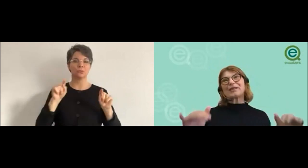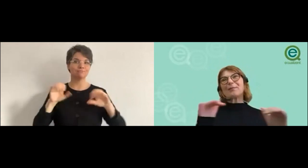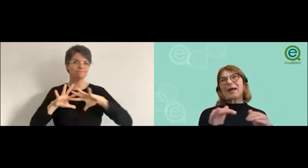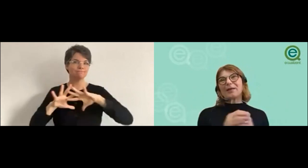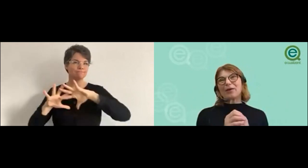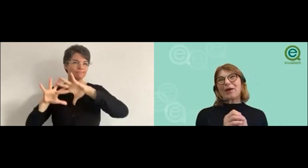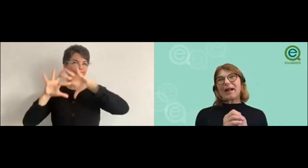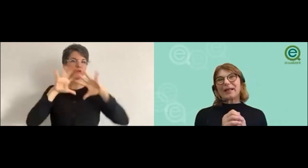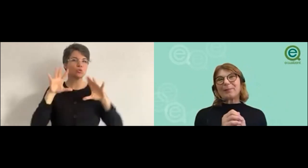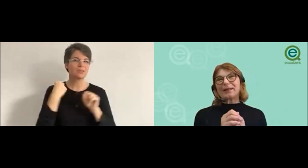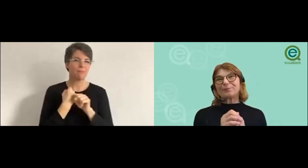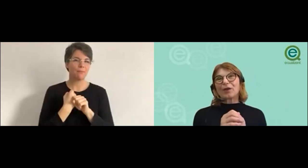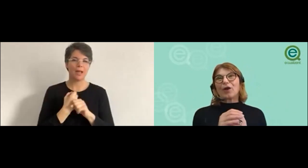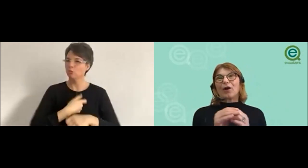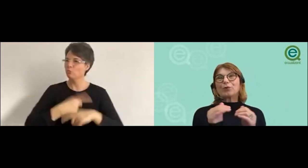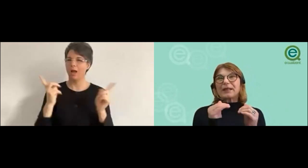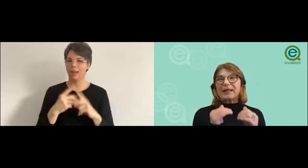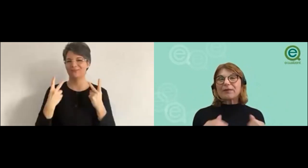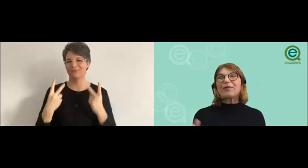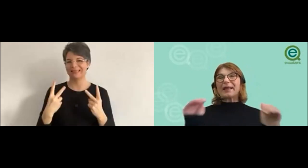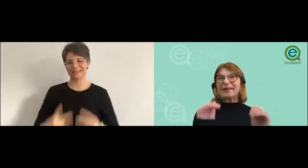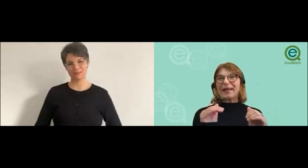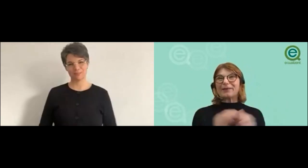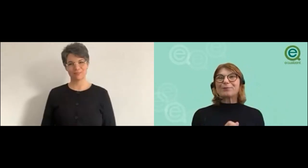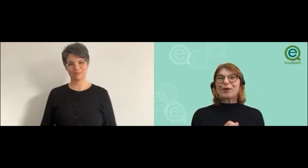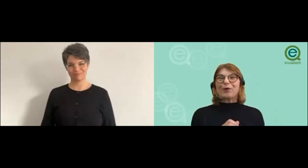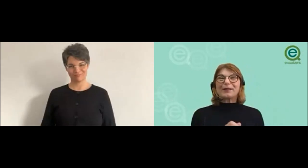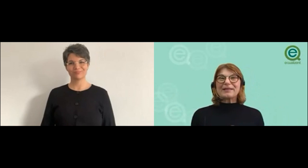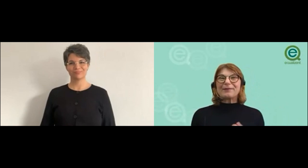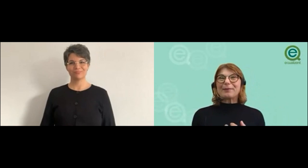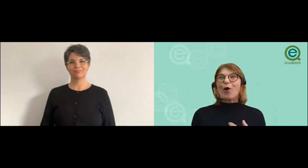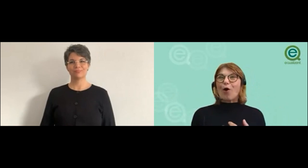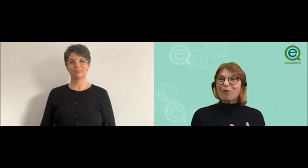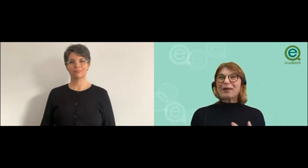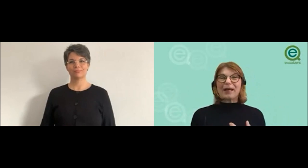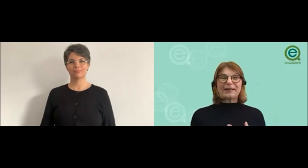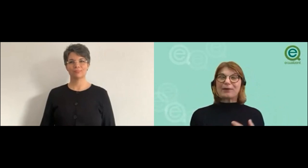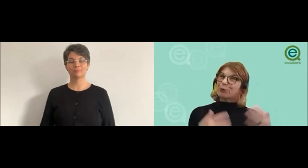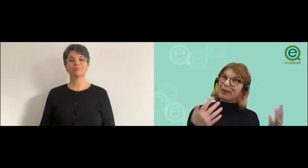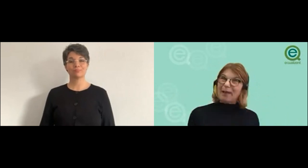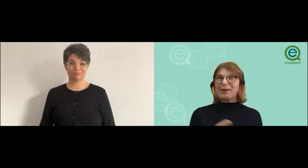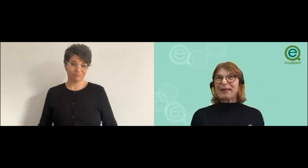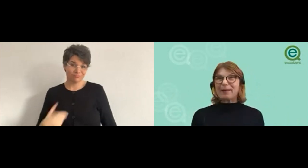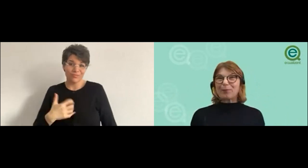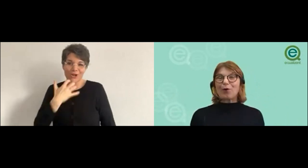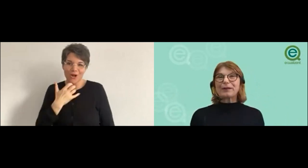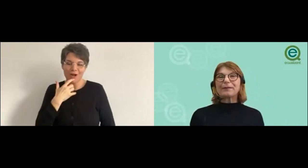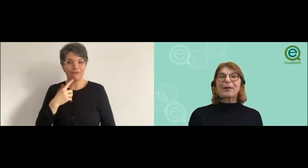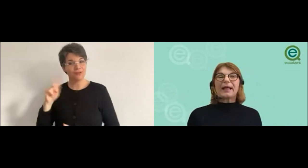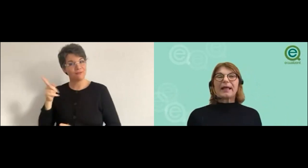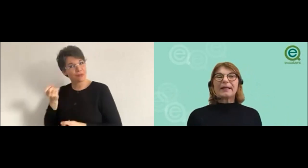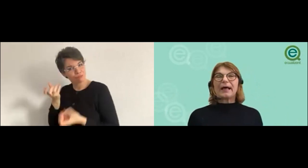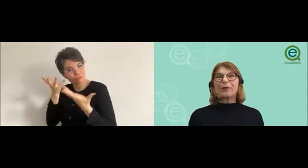eine Zusammenarbeit auf allen Ebenen und flächendeckend. Und deshalb hoffe ich, dass wir einen guten Einblick geben